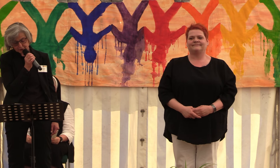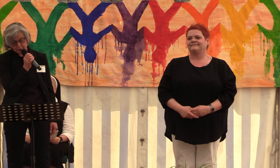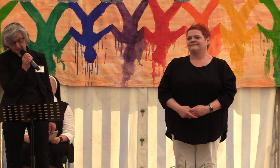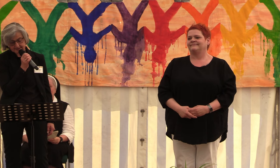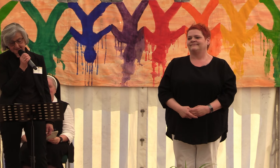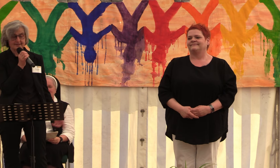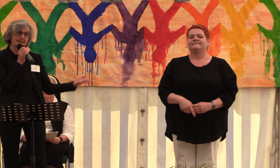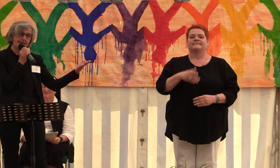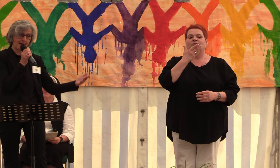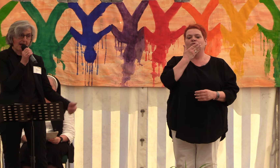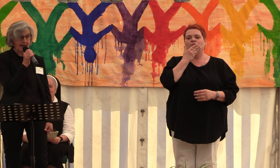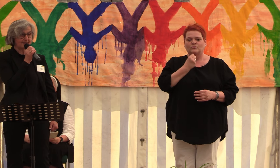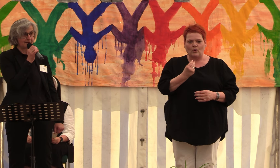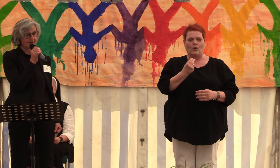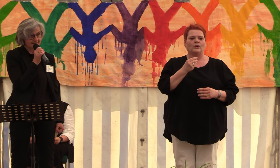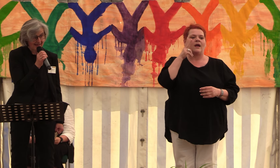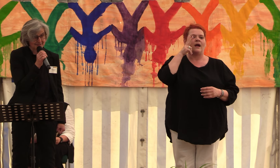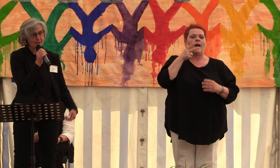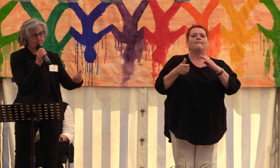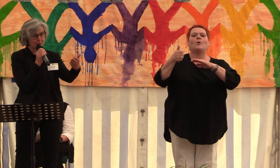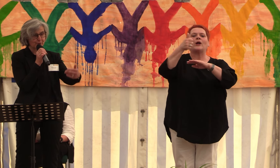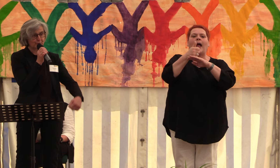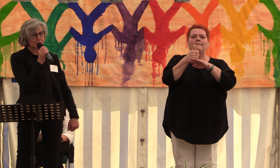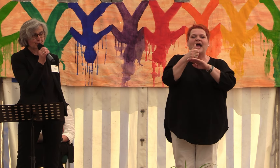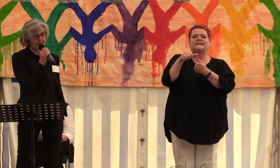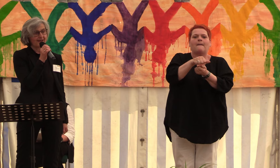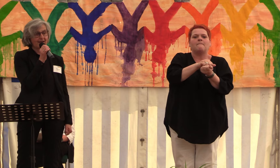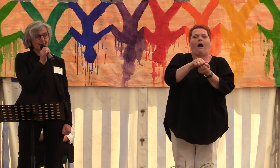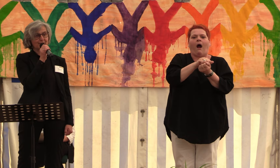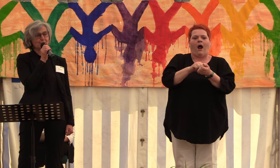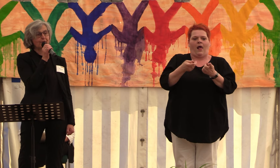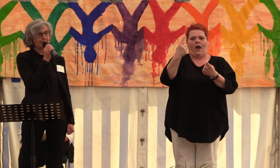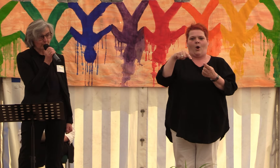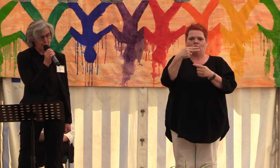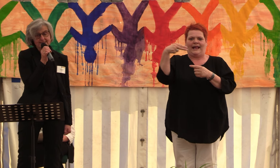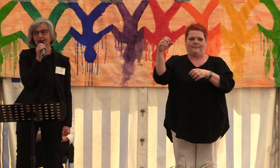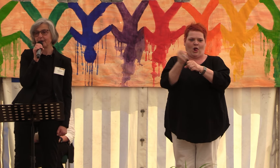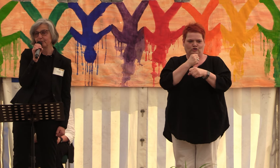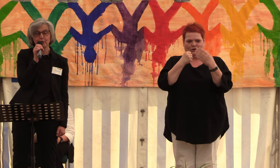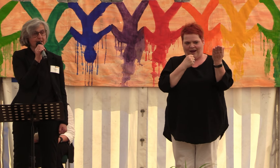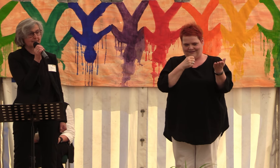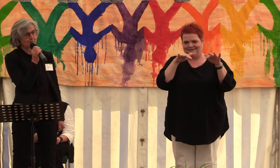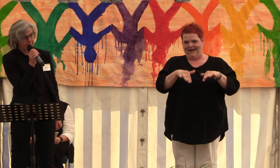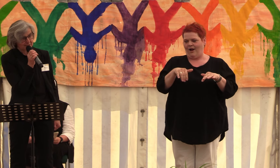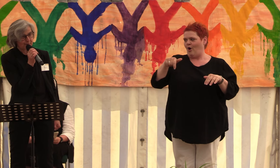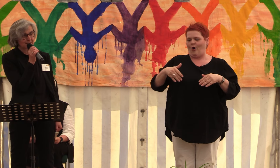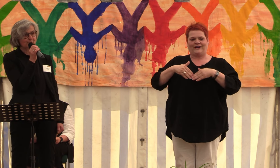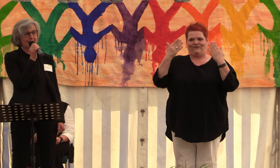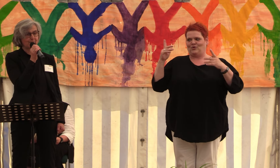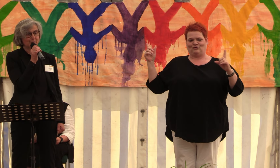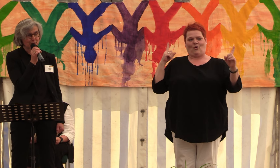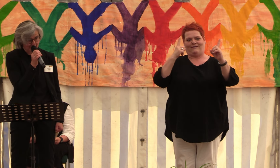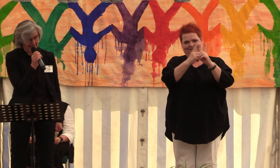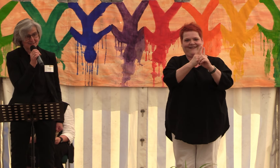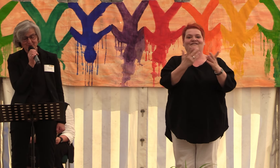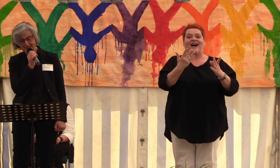Ja, es ist auch schön, dass der Amal da ist. Wir haben uns heute früh schon getroffen, um unsere bürgerliche Pflicht